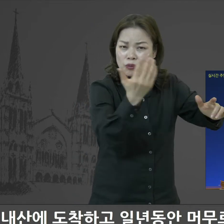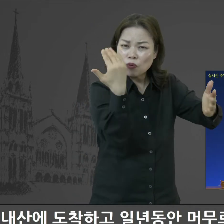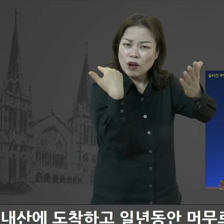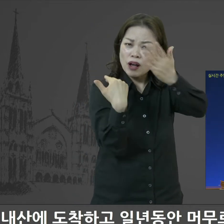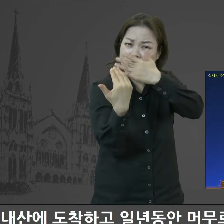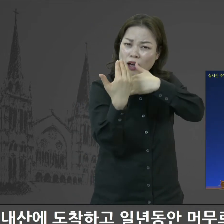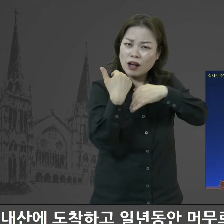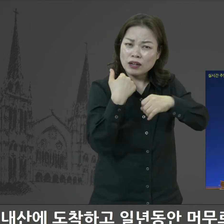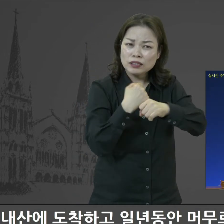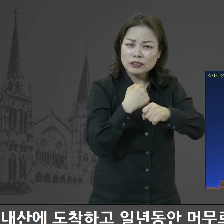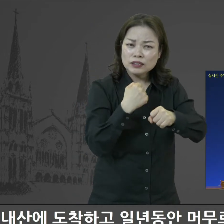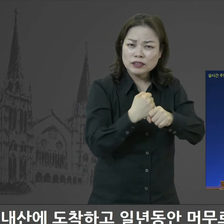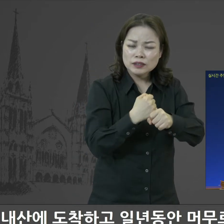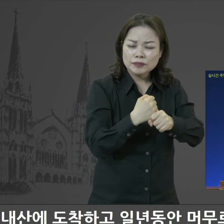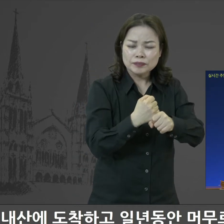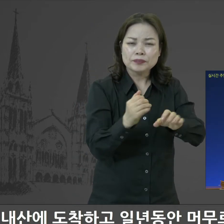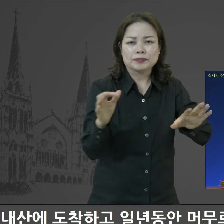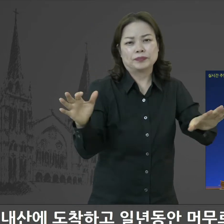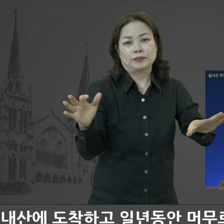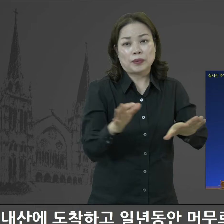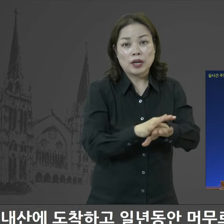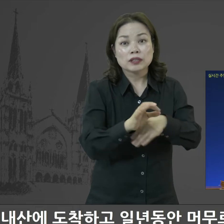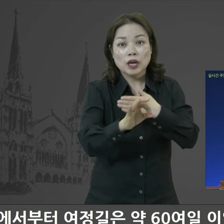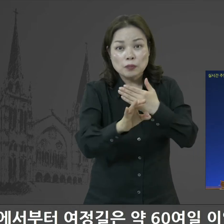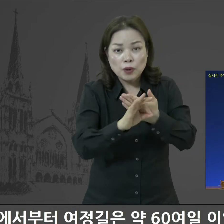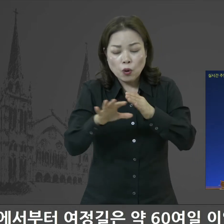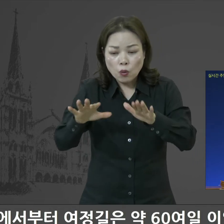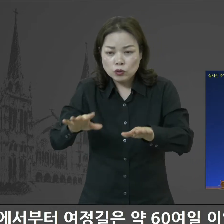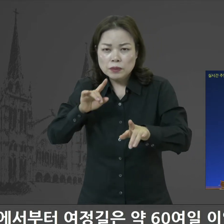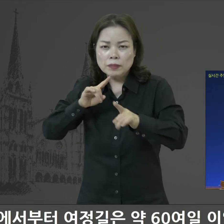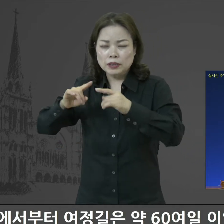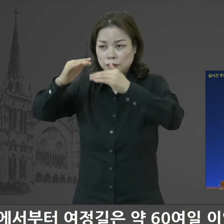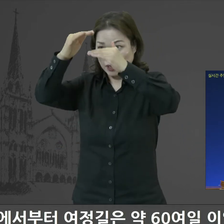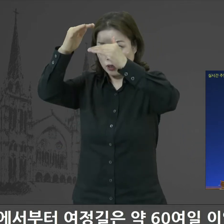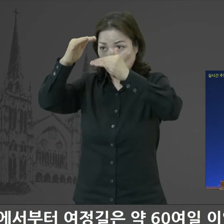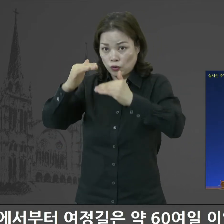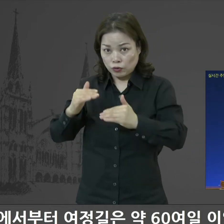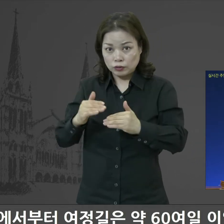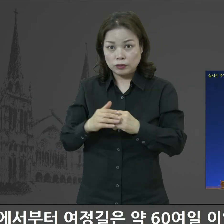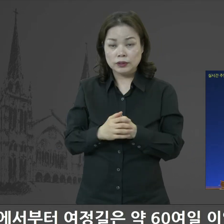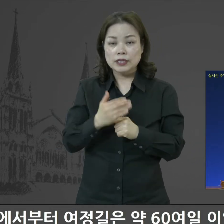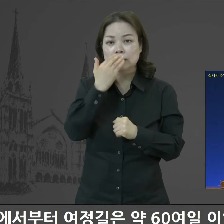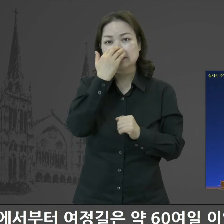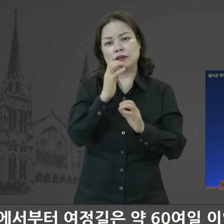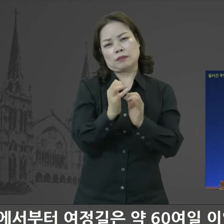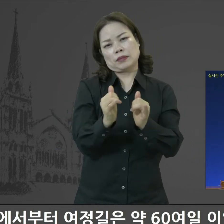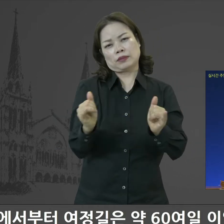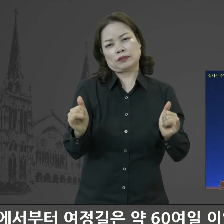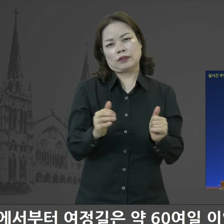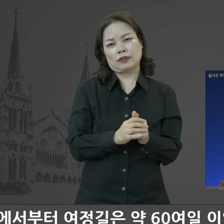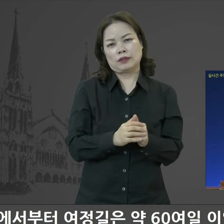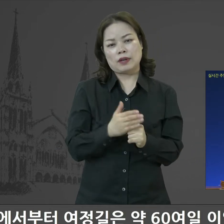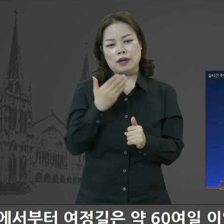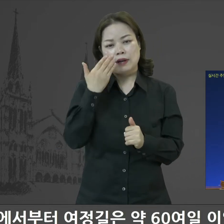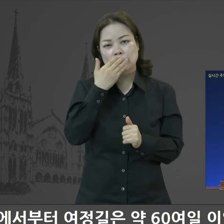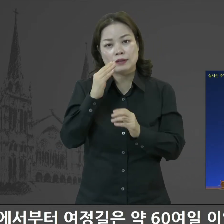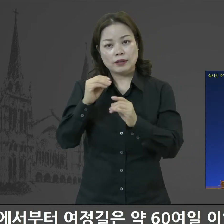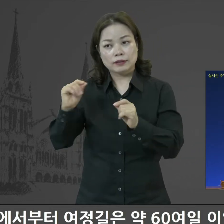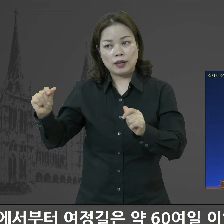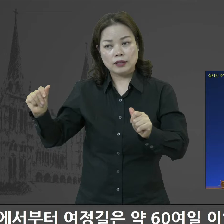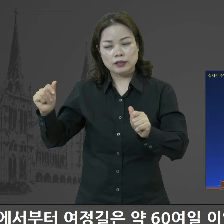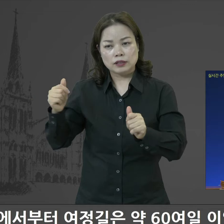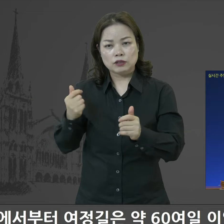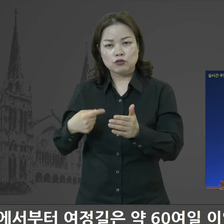과거를 청산하는 모습이었다면 지금 오늘 말씀에서부터는 드디어 이스라엘 백성들이 가나안 땅을